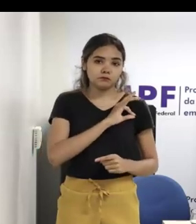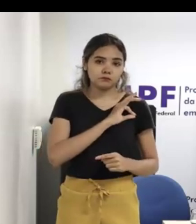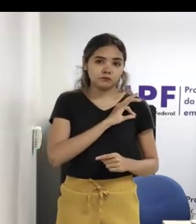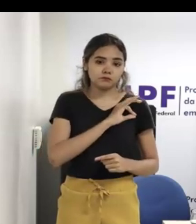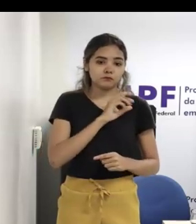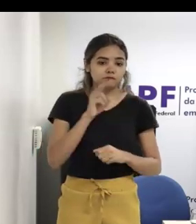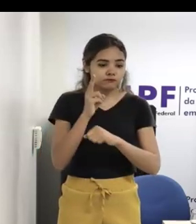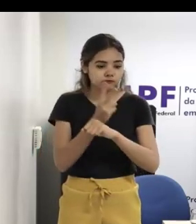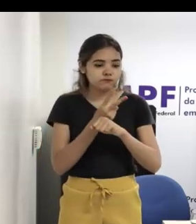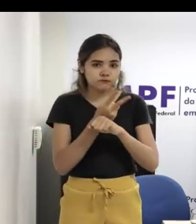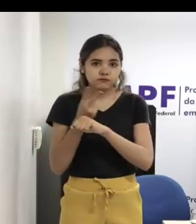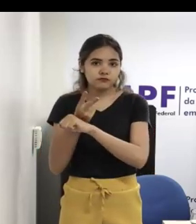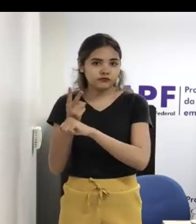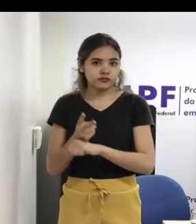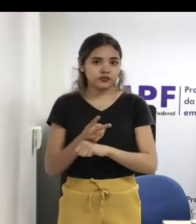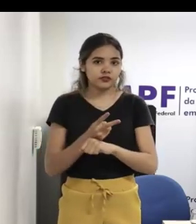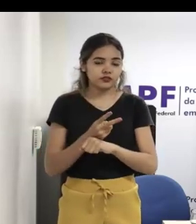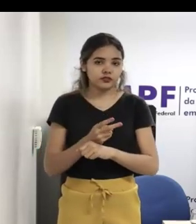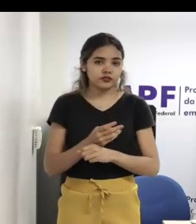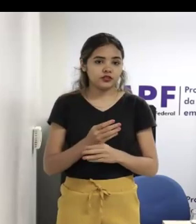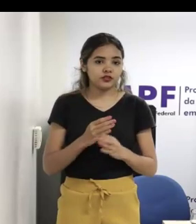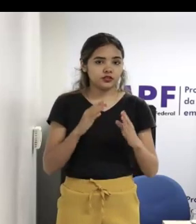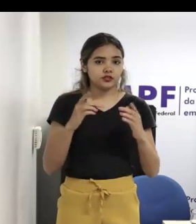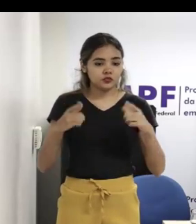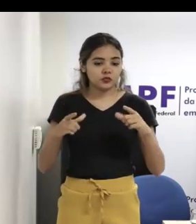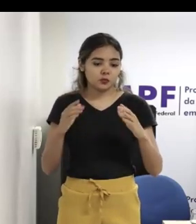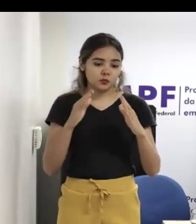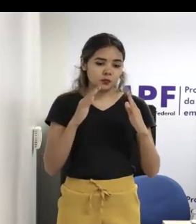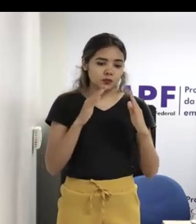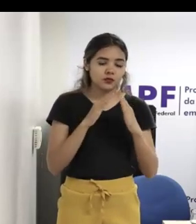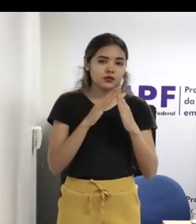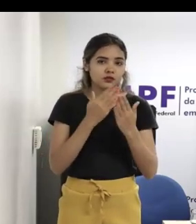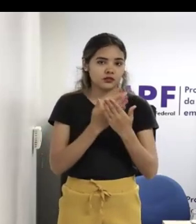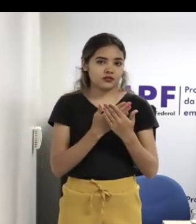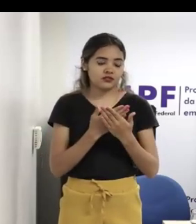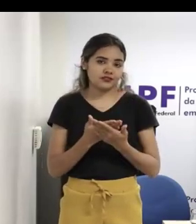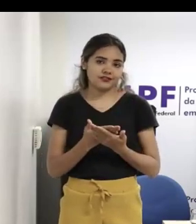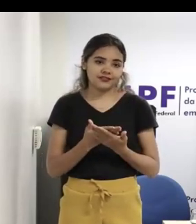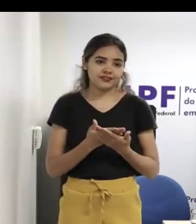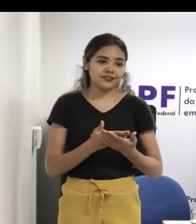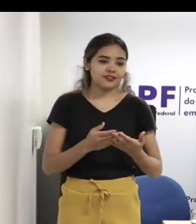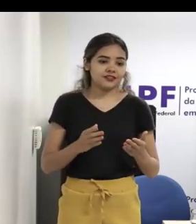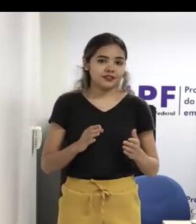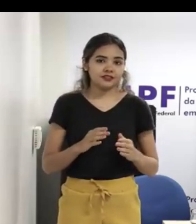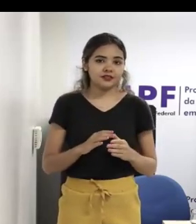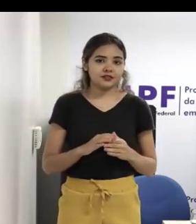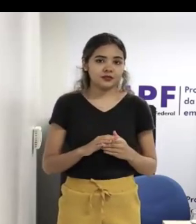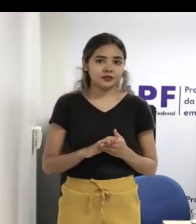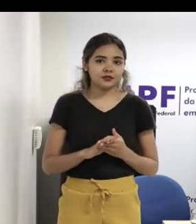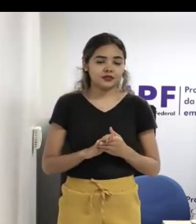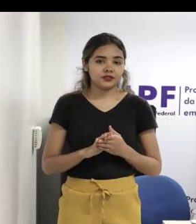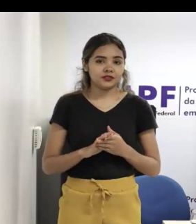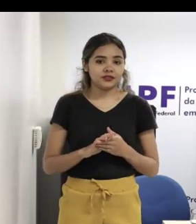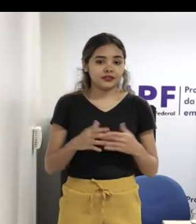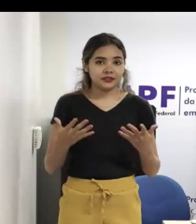sabe por quê Porque a criança não se engana ela vira amigo da polícia quando a polícia chega na escola ela vira amiga da polícia